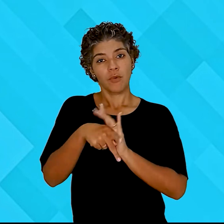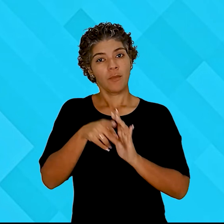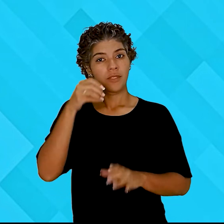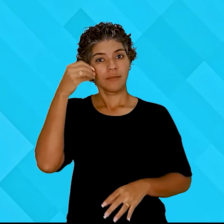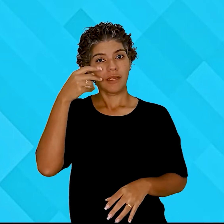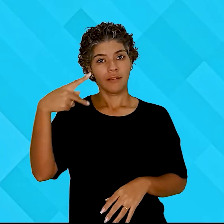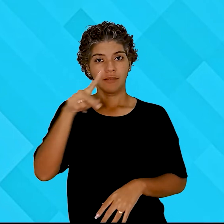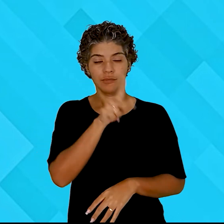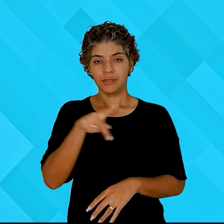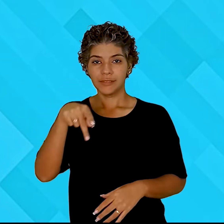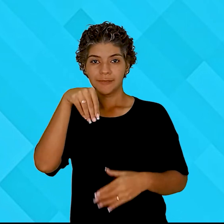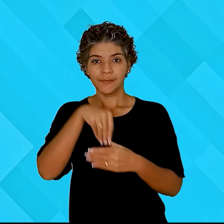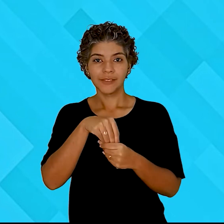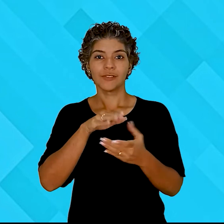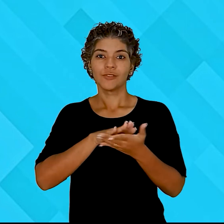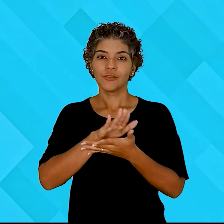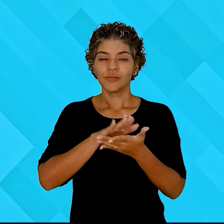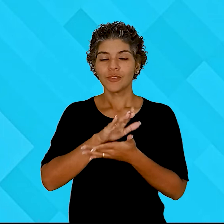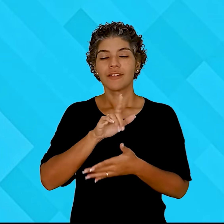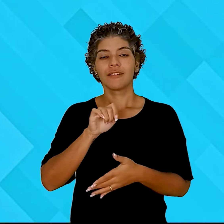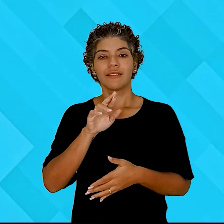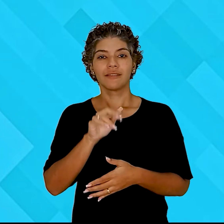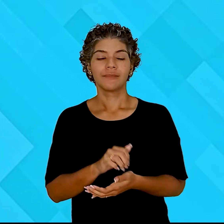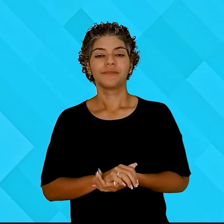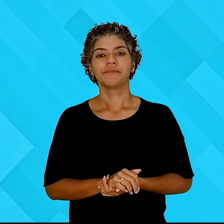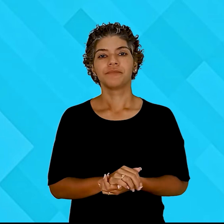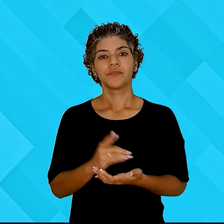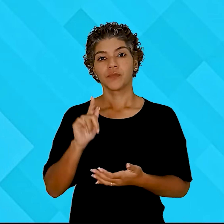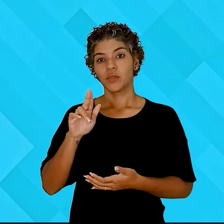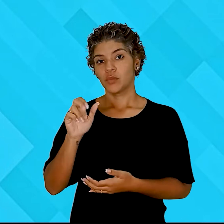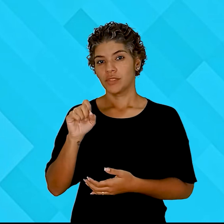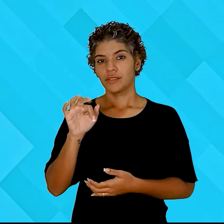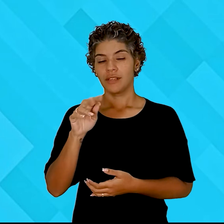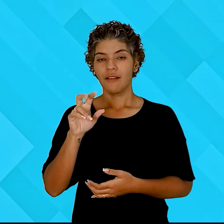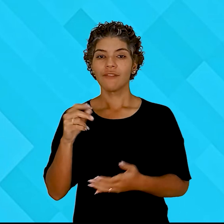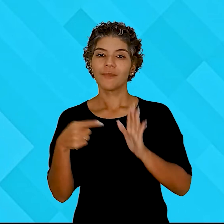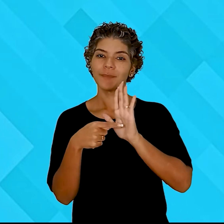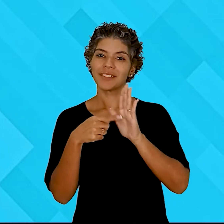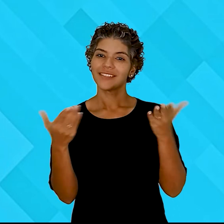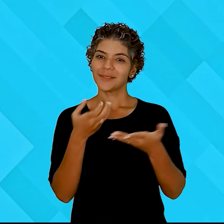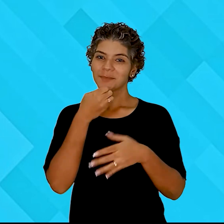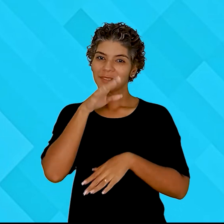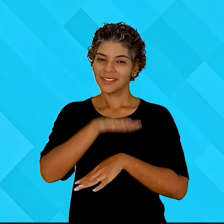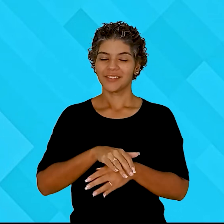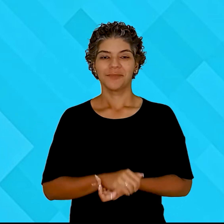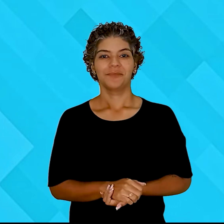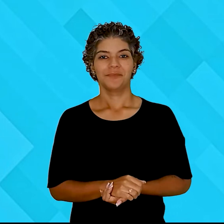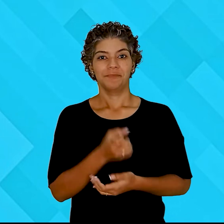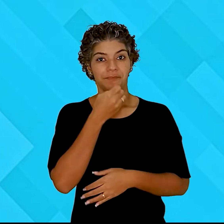pela editora Letra Capital em 2019. Gustavo, se apresenta aí para a gente, por gentileza. Boa tarde. Boa tarde.